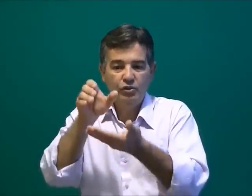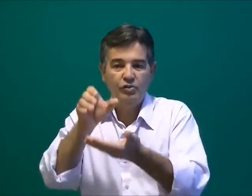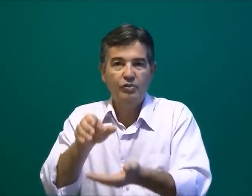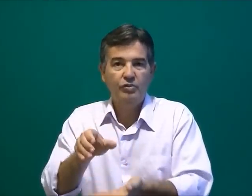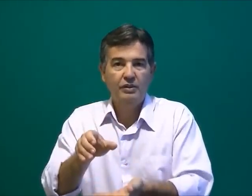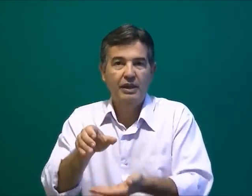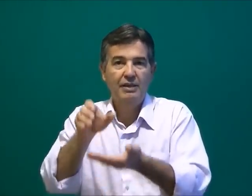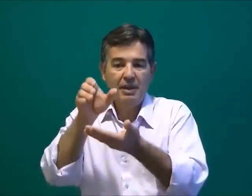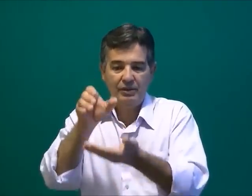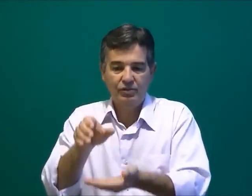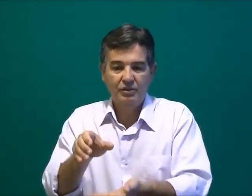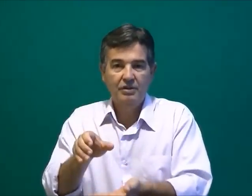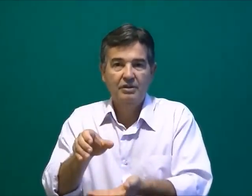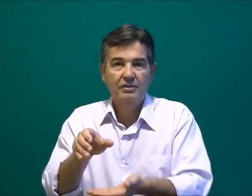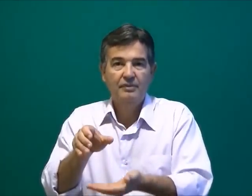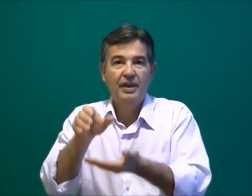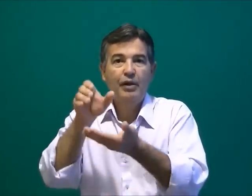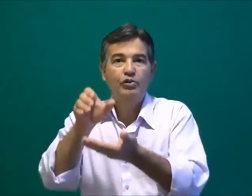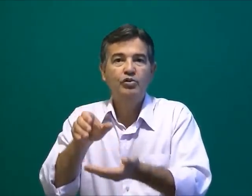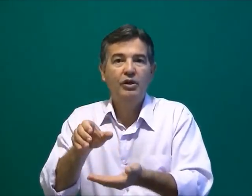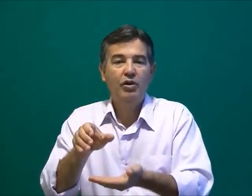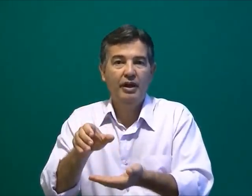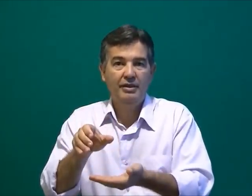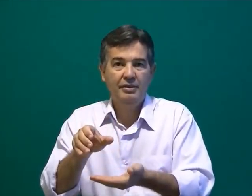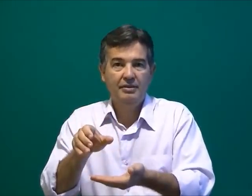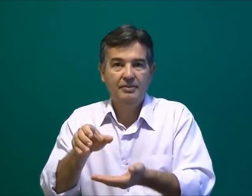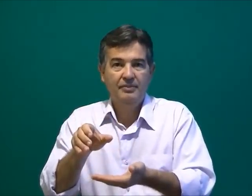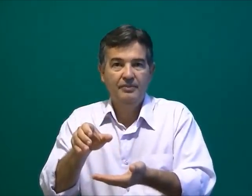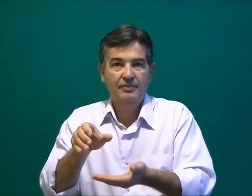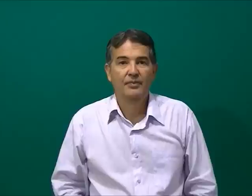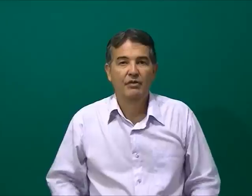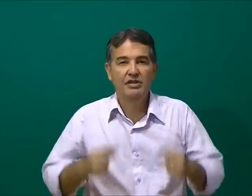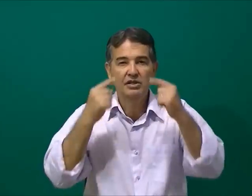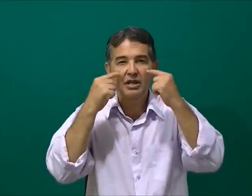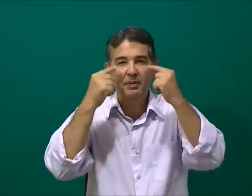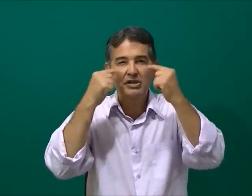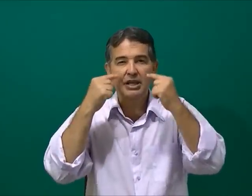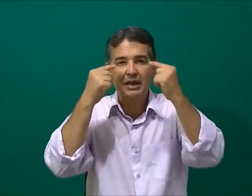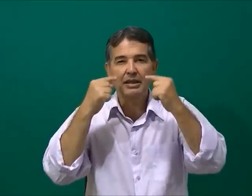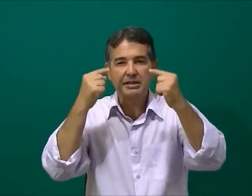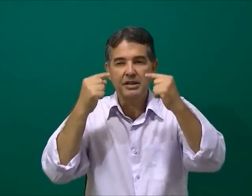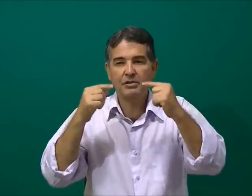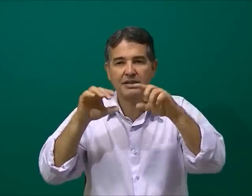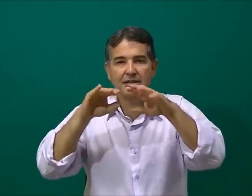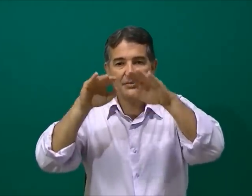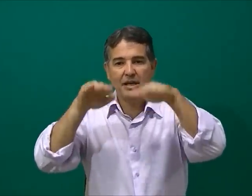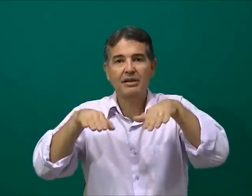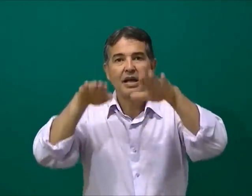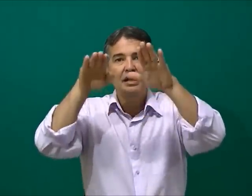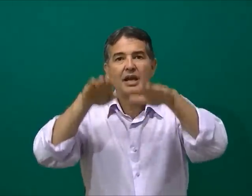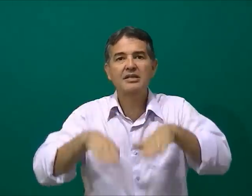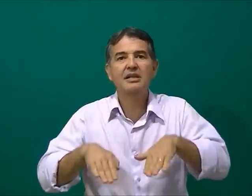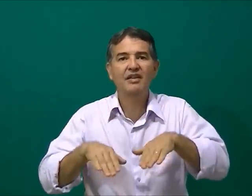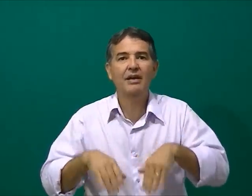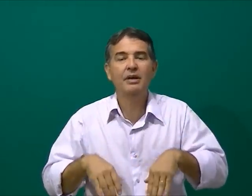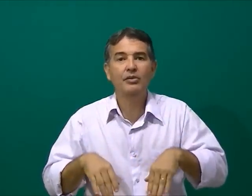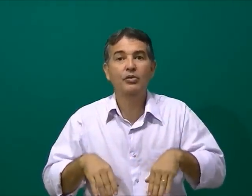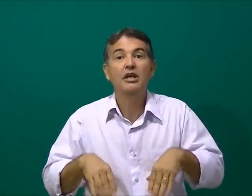outro elemento na altura correta. Vocês têm que prestar atenção exatamente nesse nivelamento. Isto